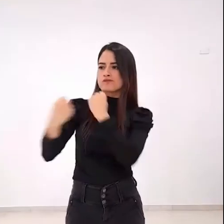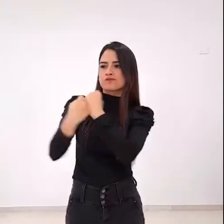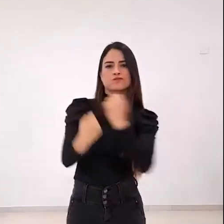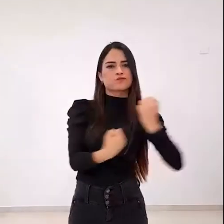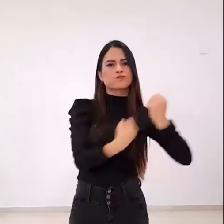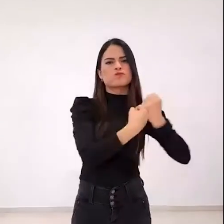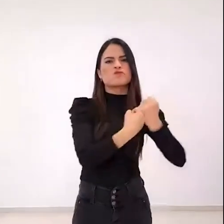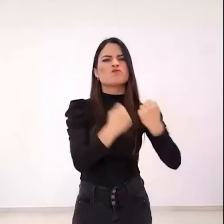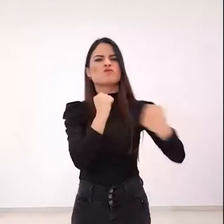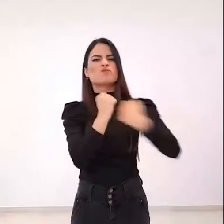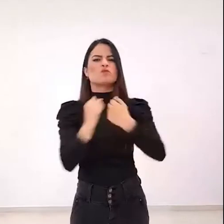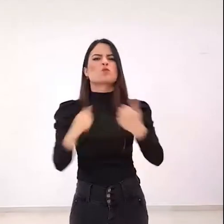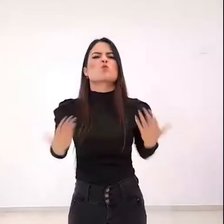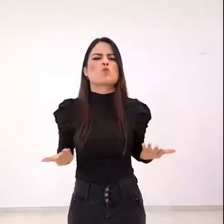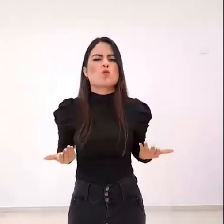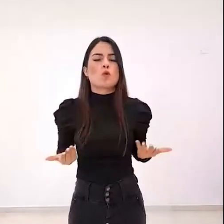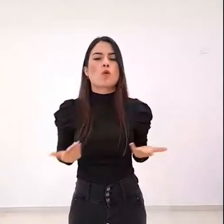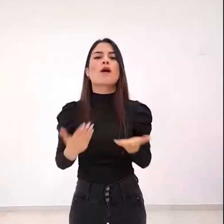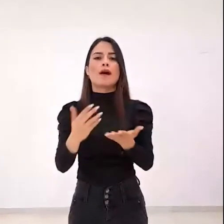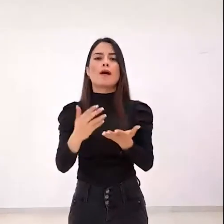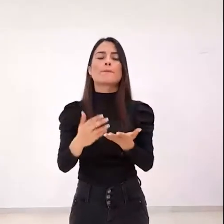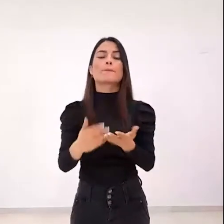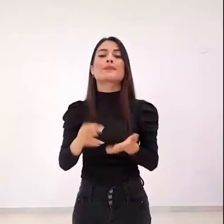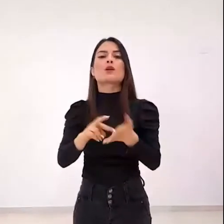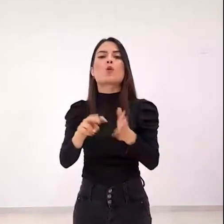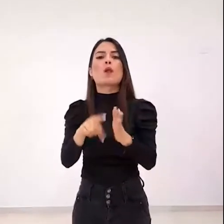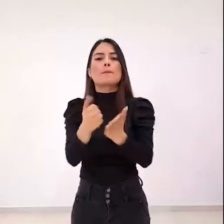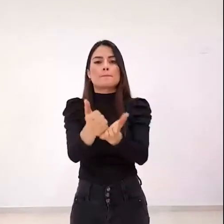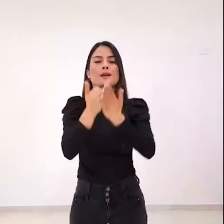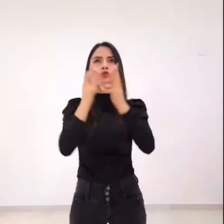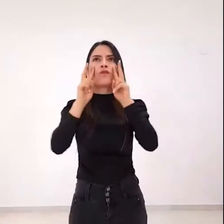ampliar el campo de visión